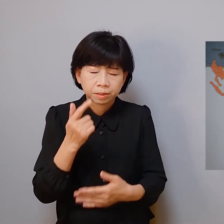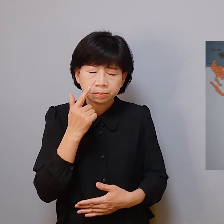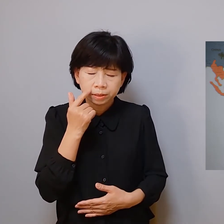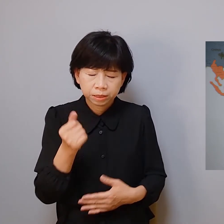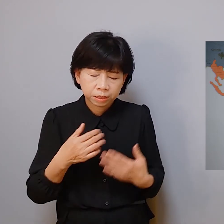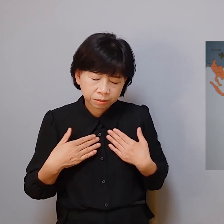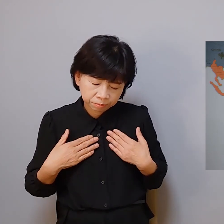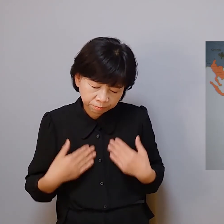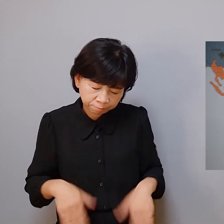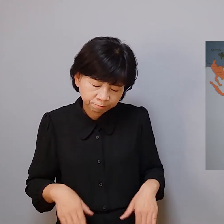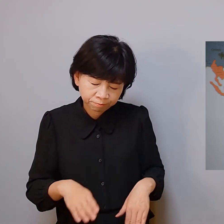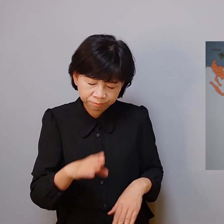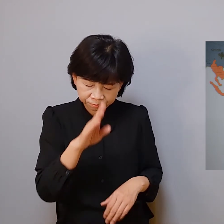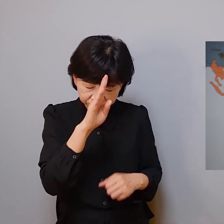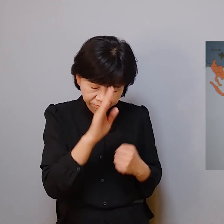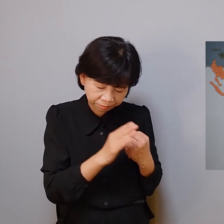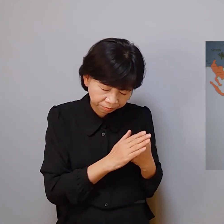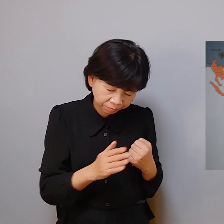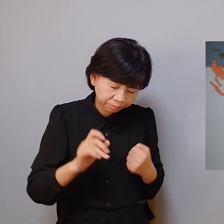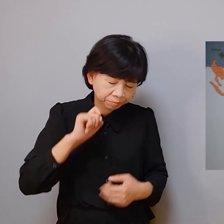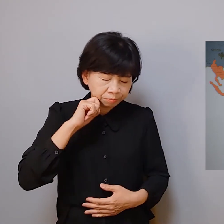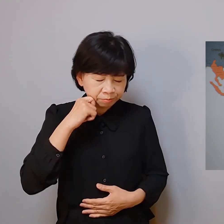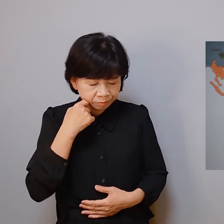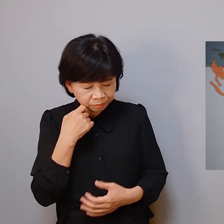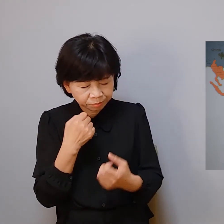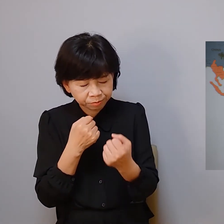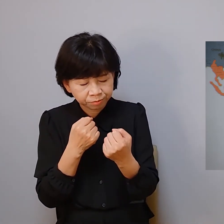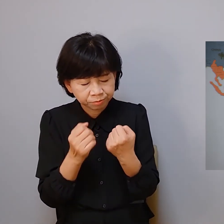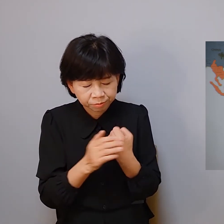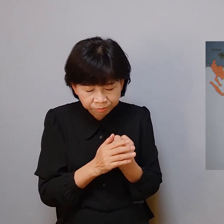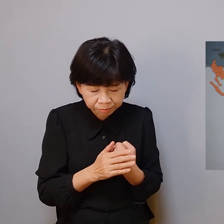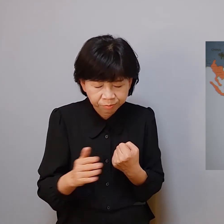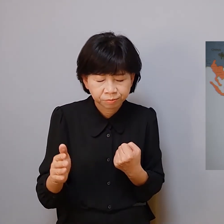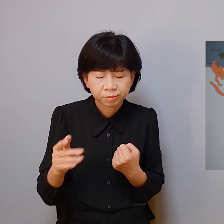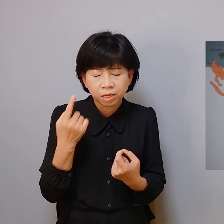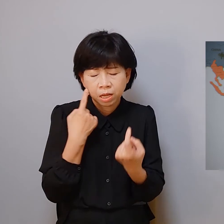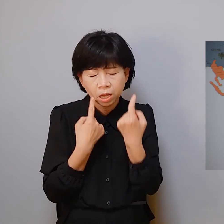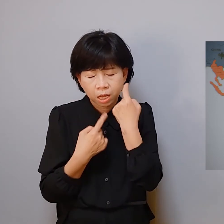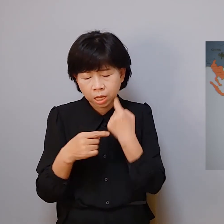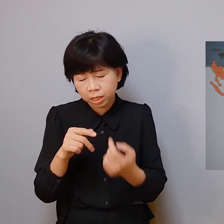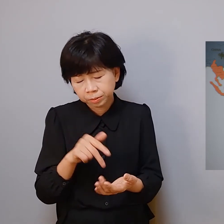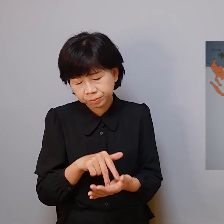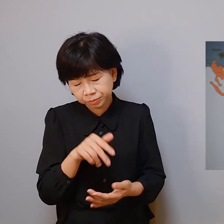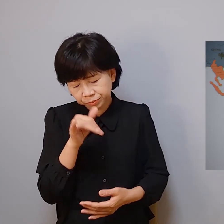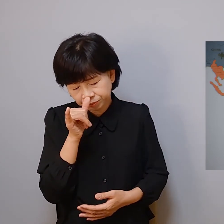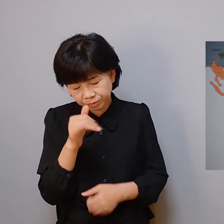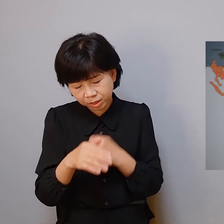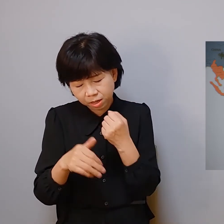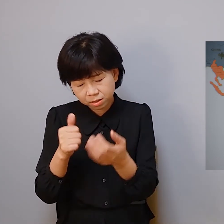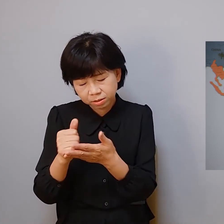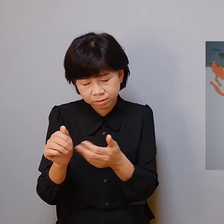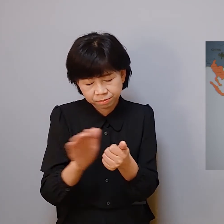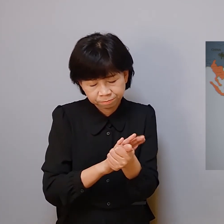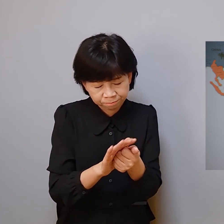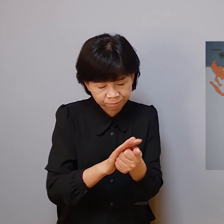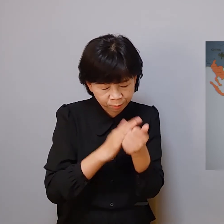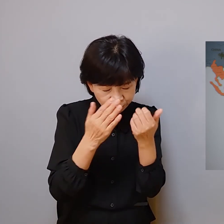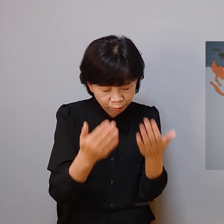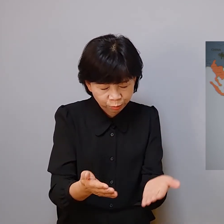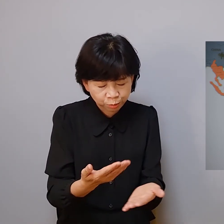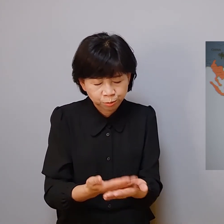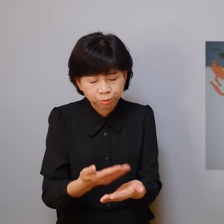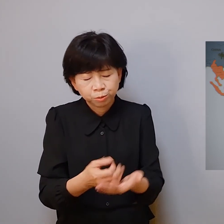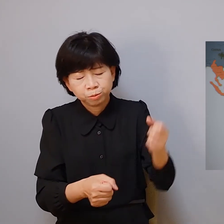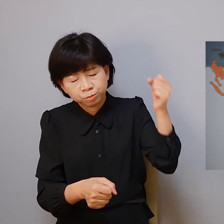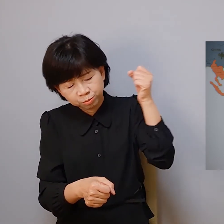아버지, 연약하여서 이래저래 어려움 가운데 상한 심령으로 처한 분들이 있습니다. 주님께서 그 마음을